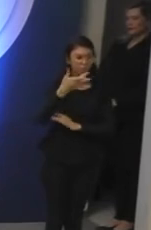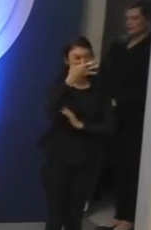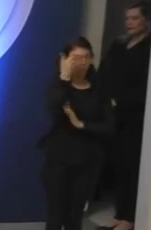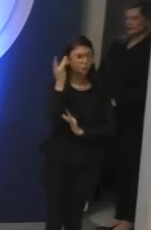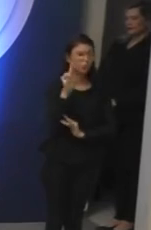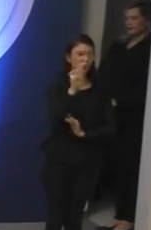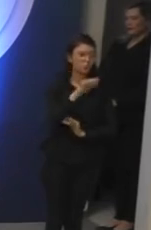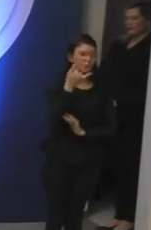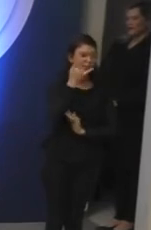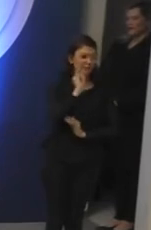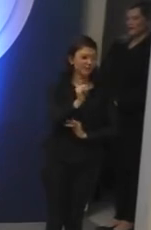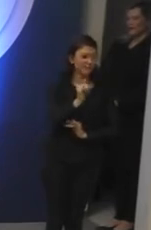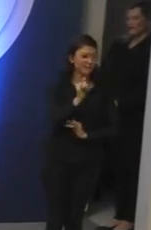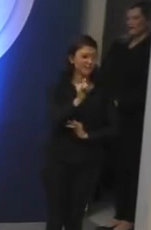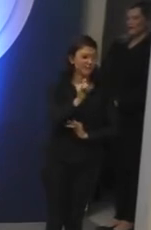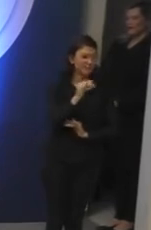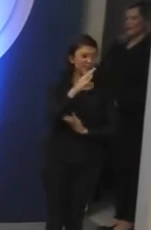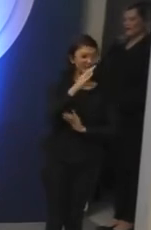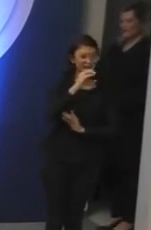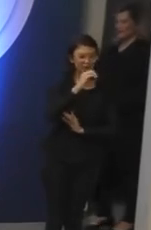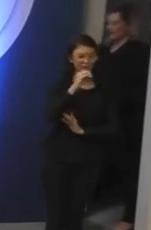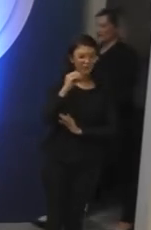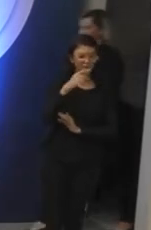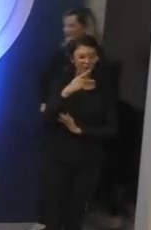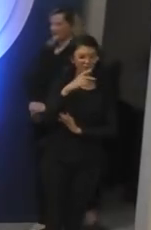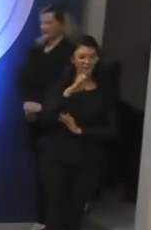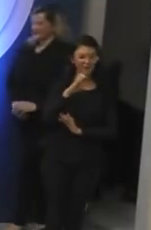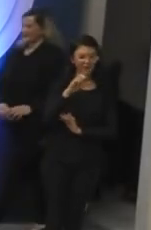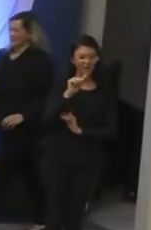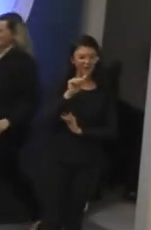a Cooper Aliança.